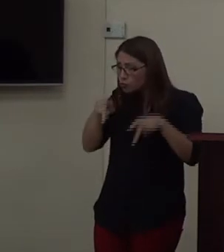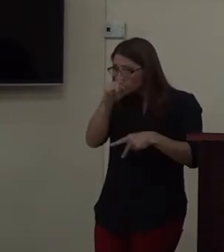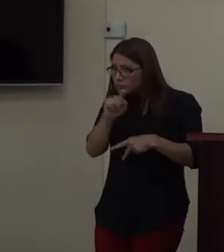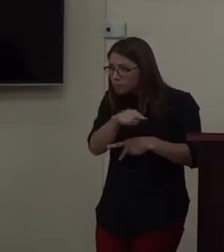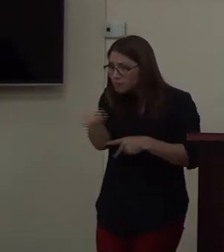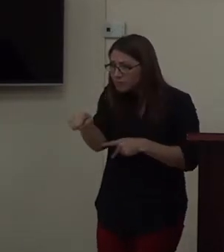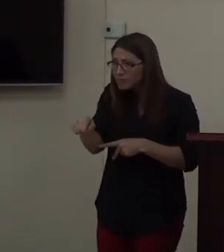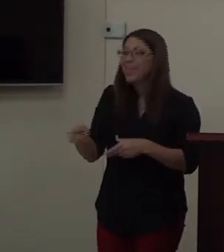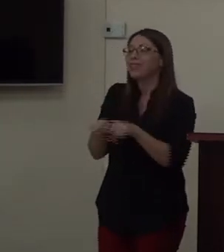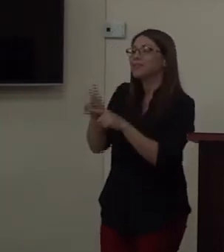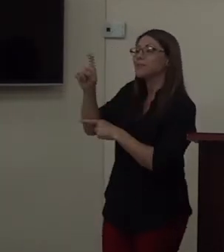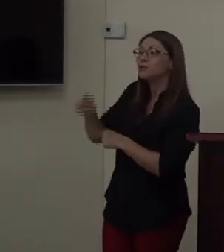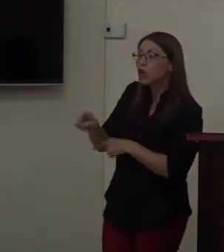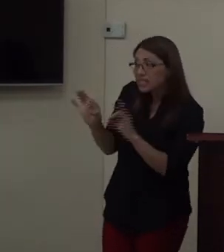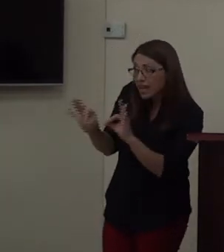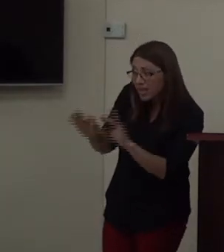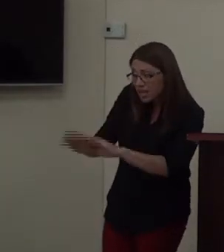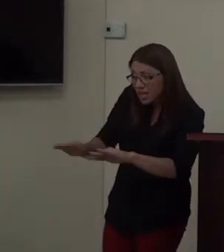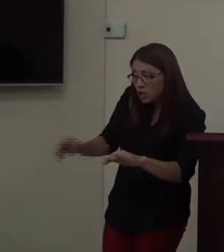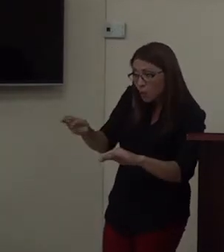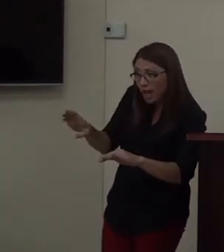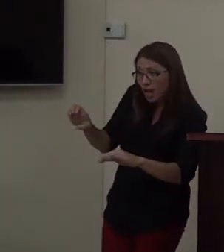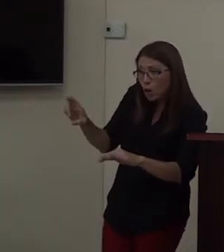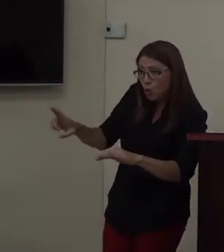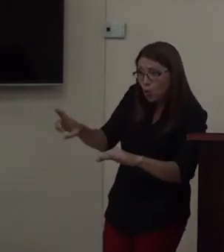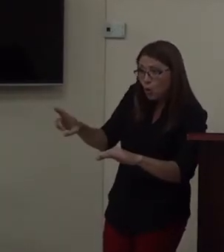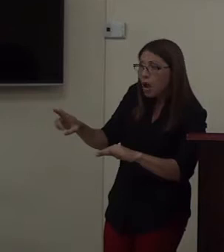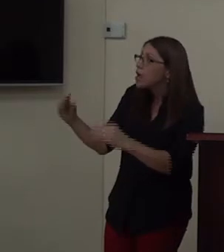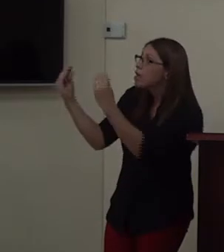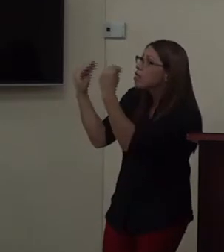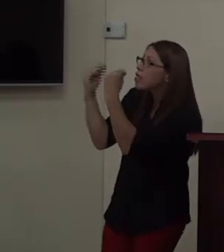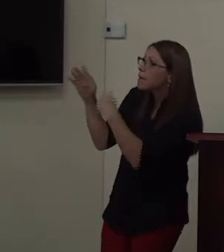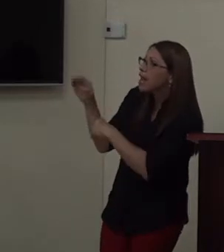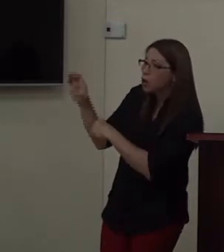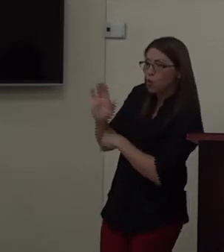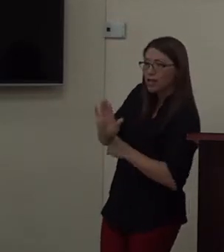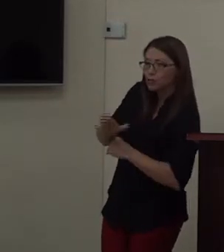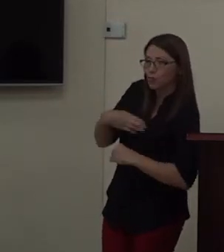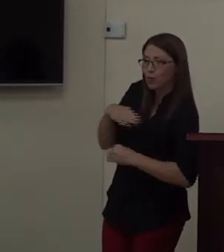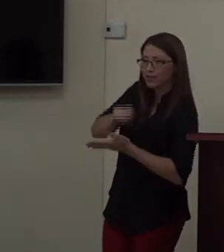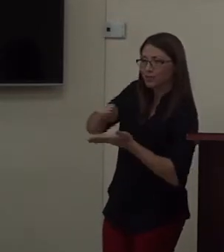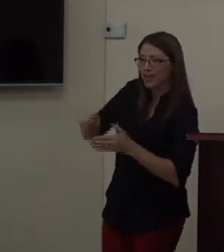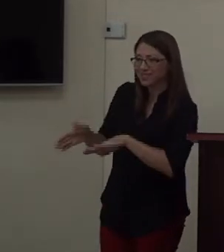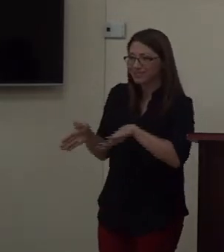Si está bien que los niños reciban clases de maleco en las escuelas de los territorios. Otra verdad